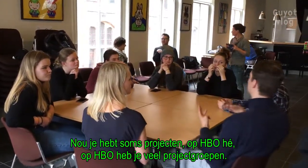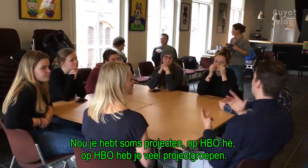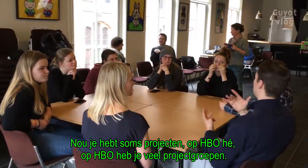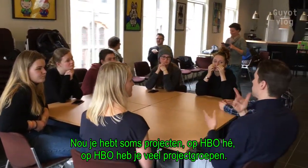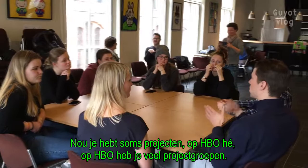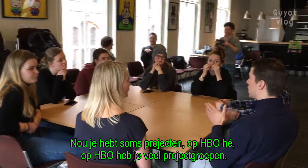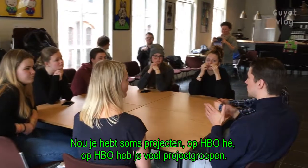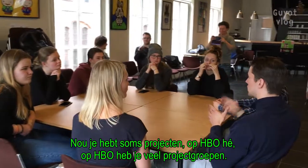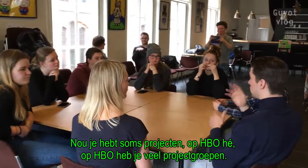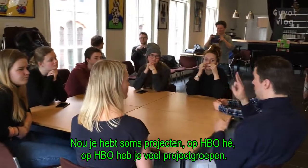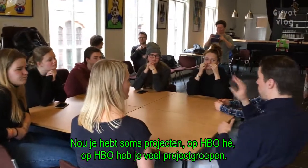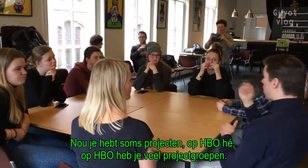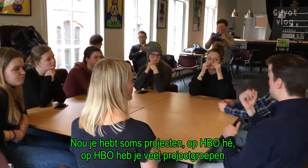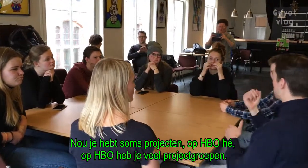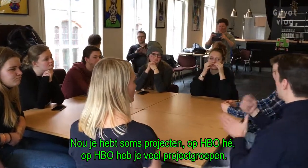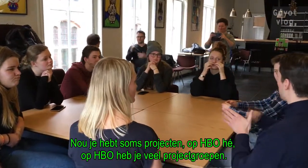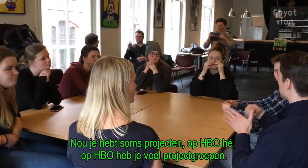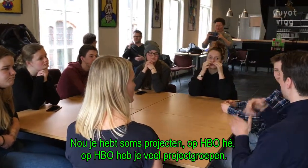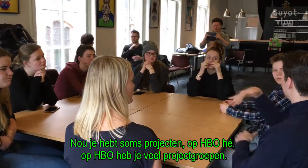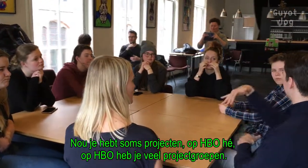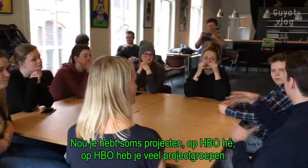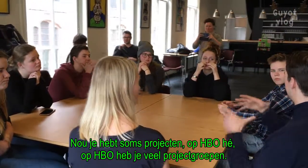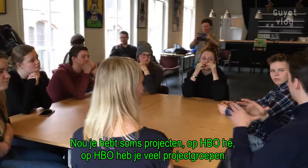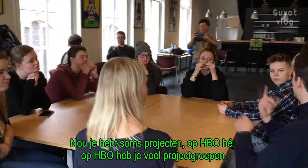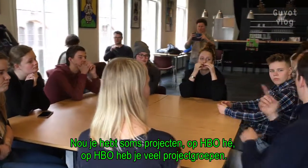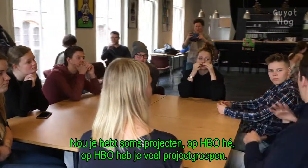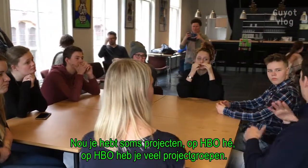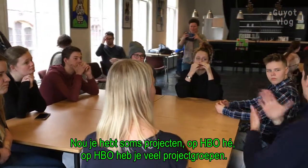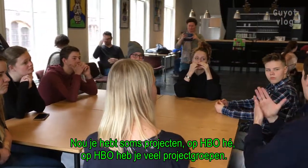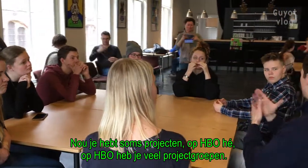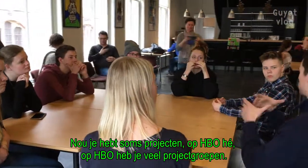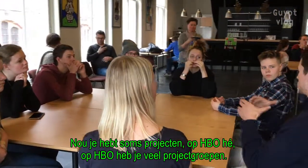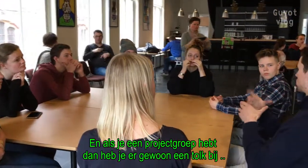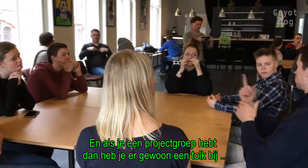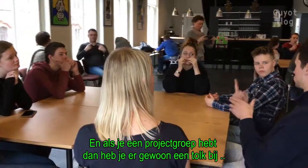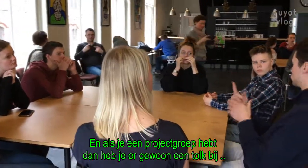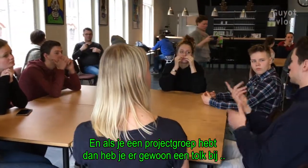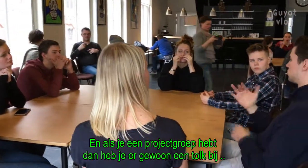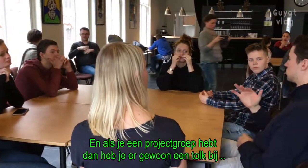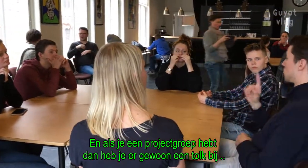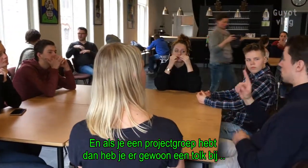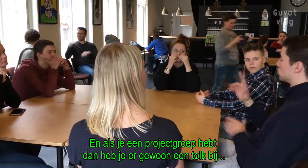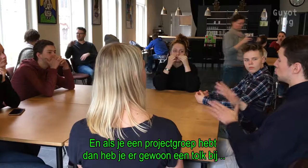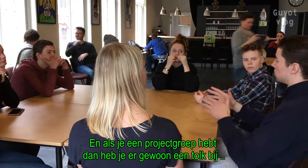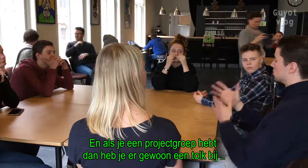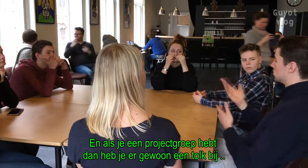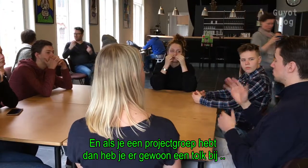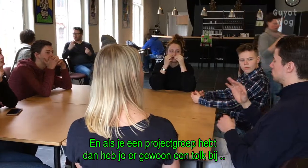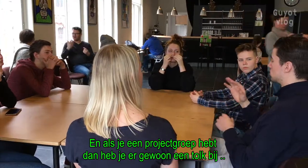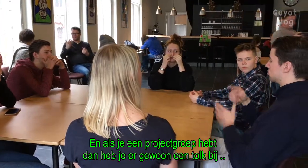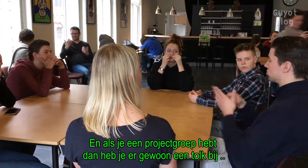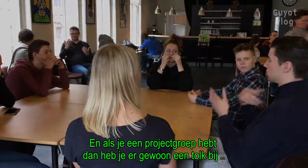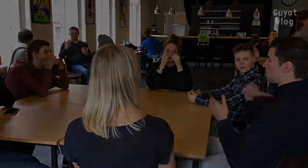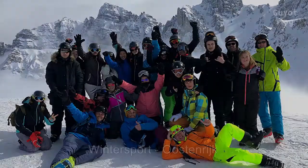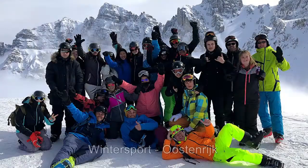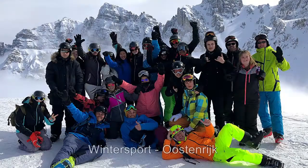Nou, je hebt soms projecten op hbo. Hè. Op hbo heb je veel projectgroepen. En als je een projectgroep hebt, dan heb je er gewoon een tolk bij.